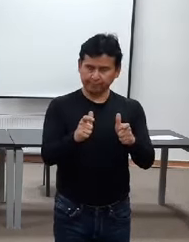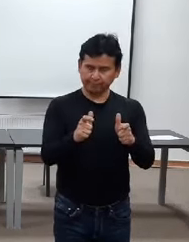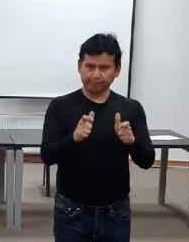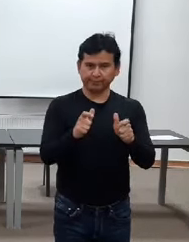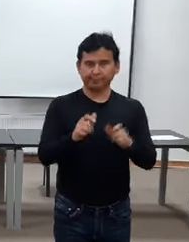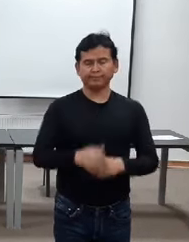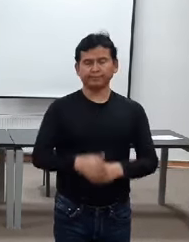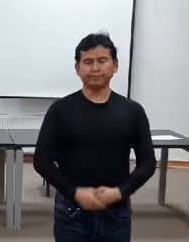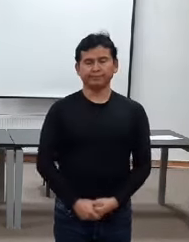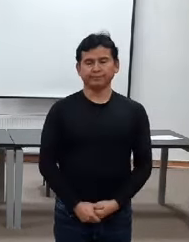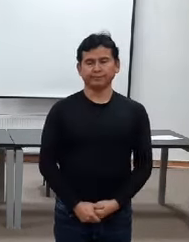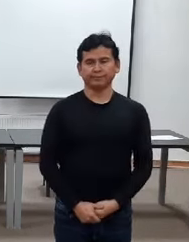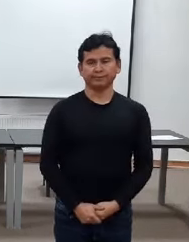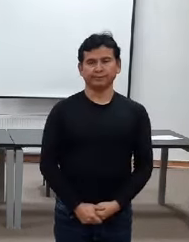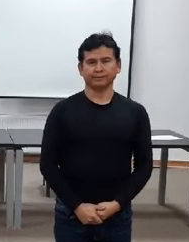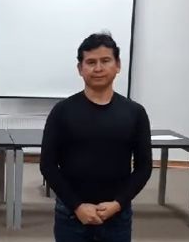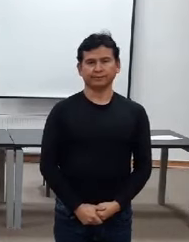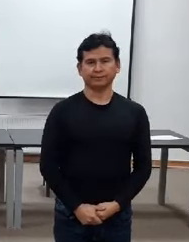viviendo.